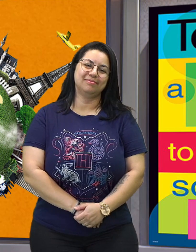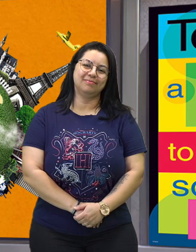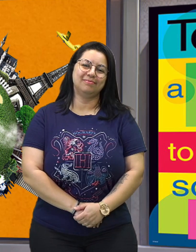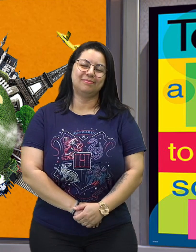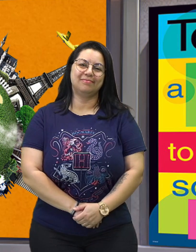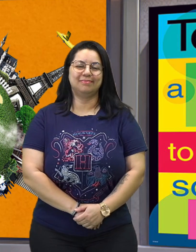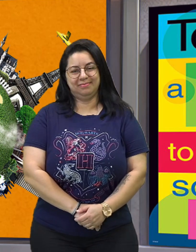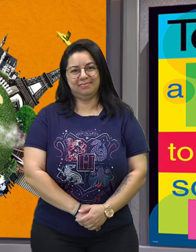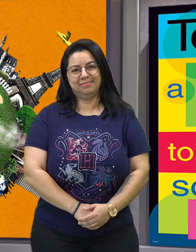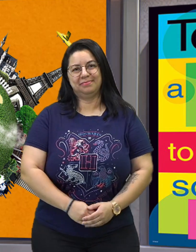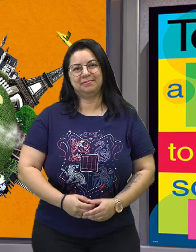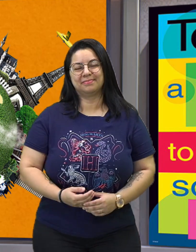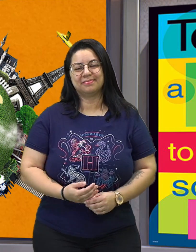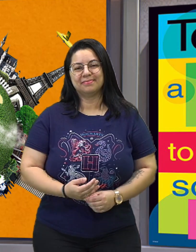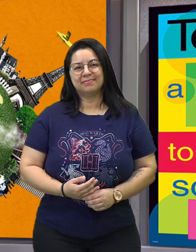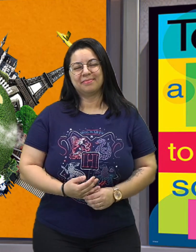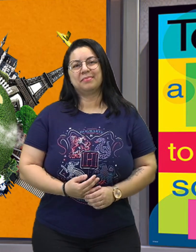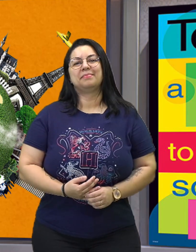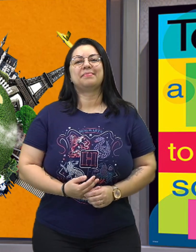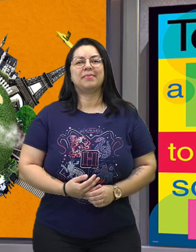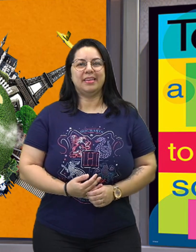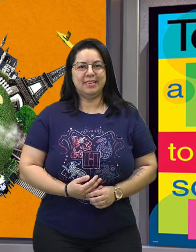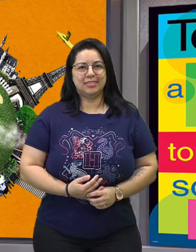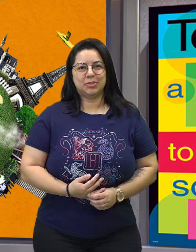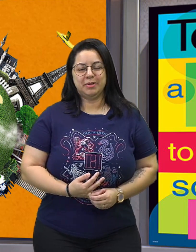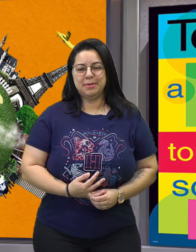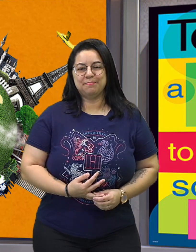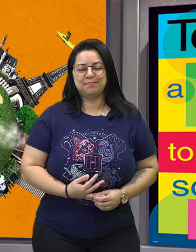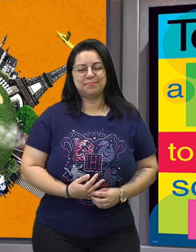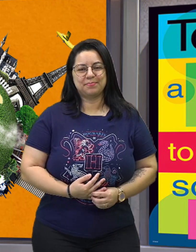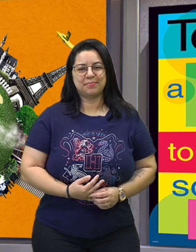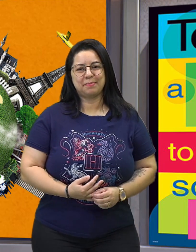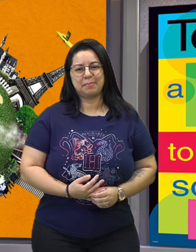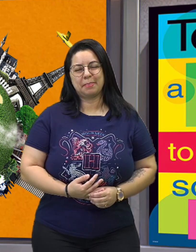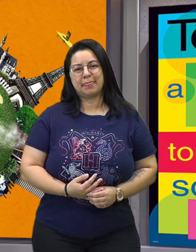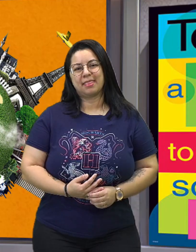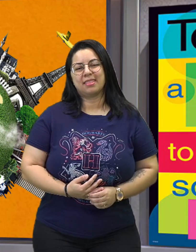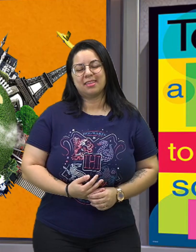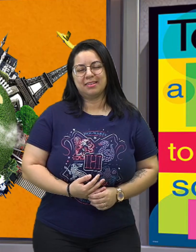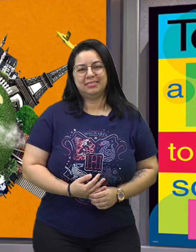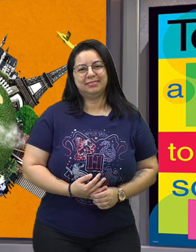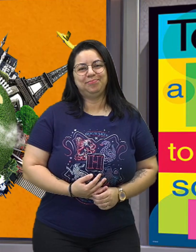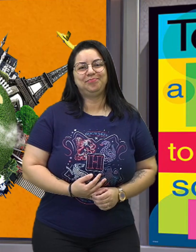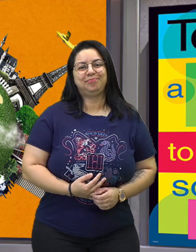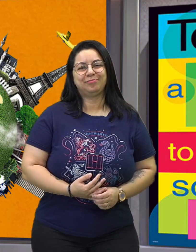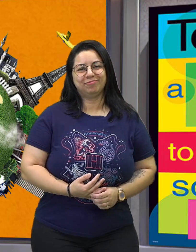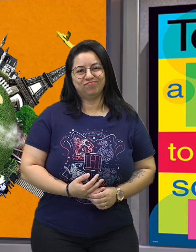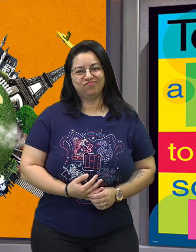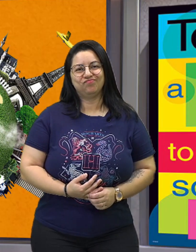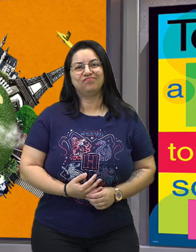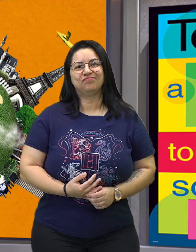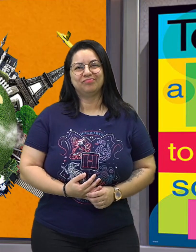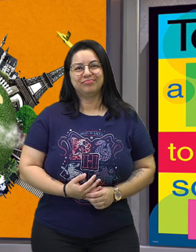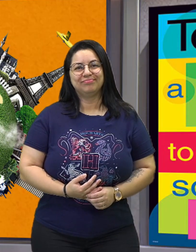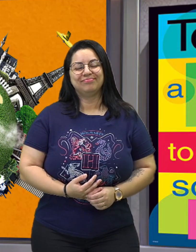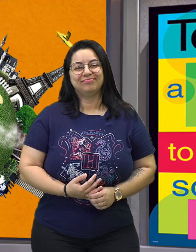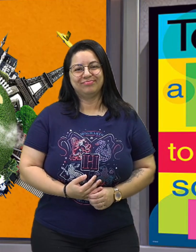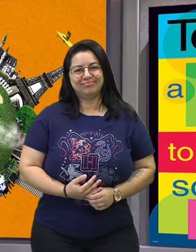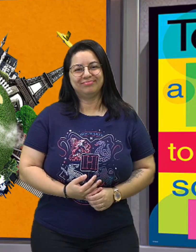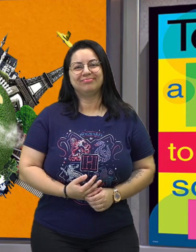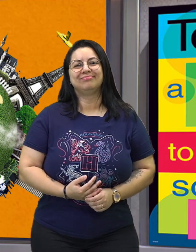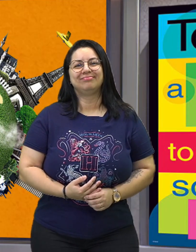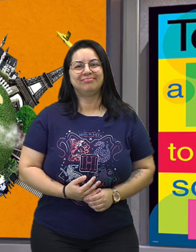linkando conhecimento e formando aí novos assuntos. E a gente vai falar sempre de condição, porque o nome é condicional, né? Então sempre tem uma condição